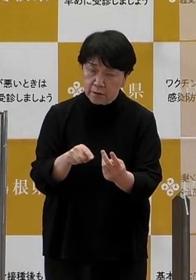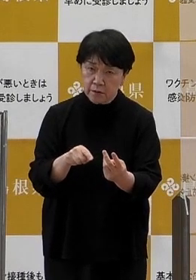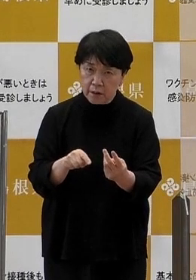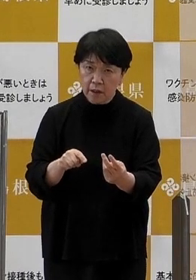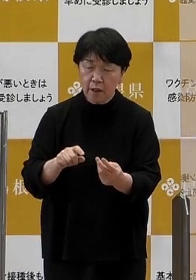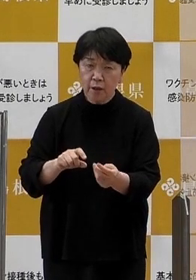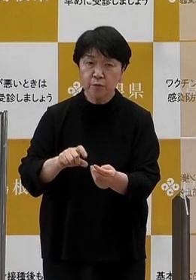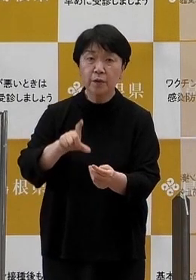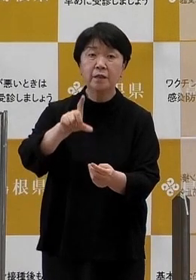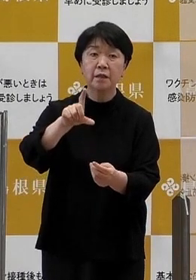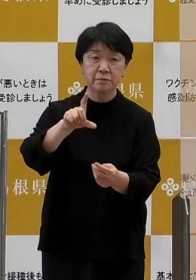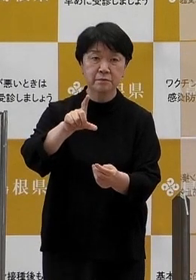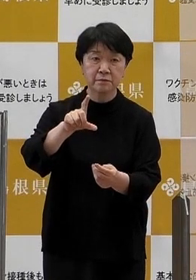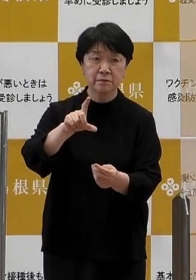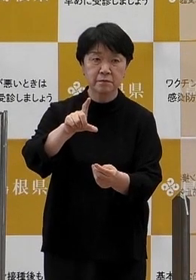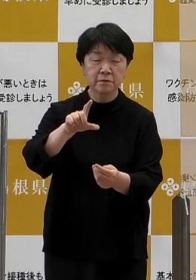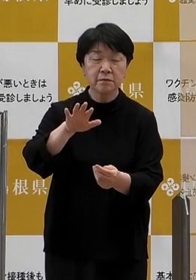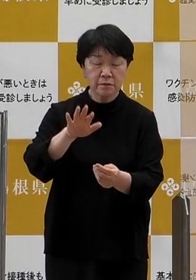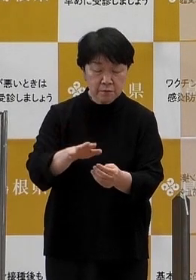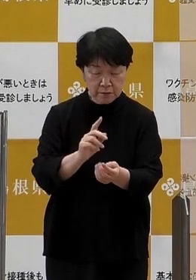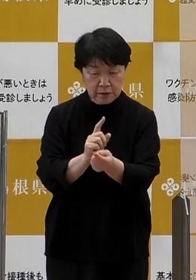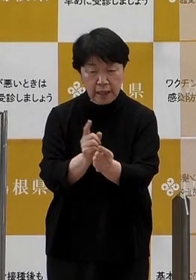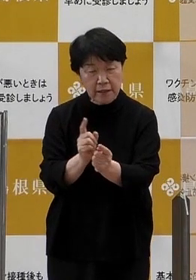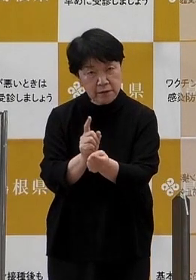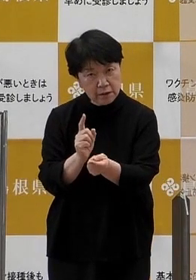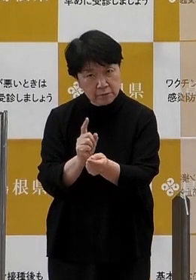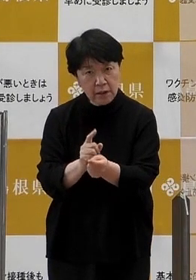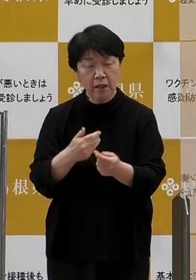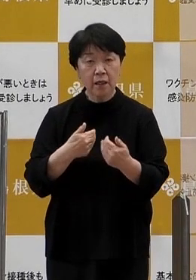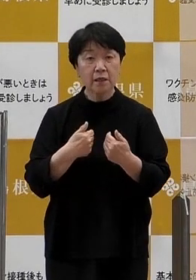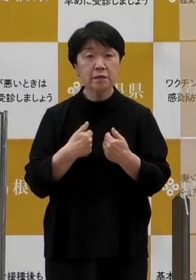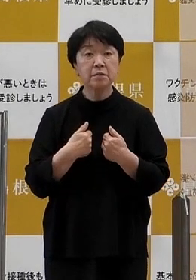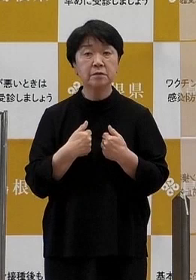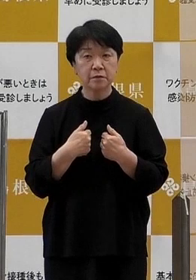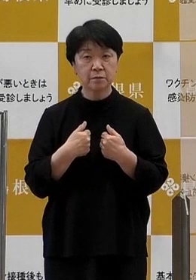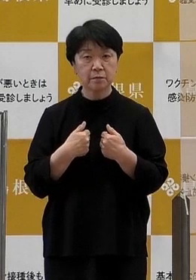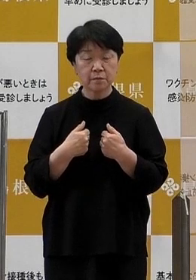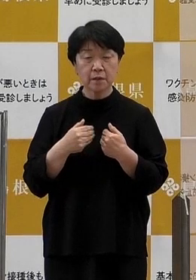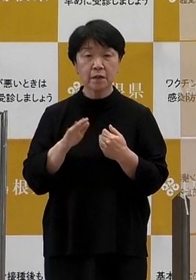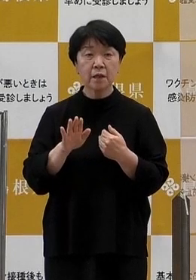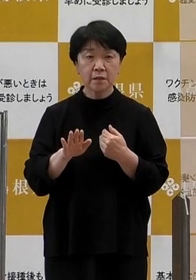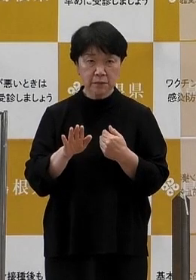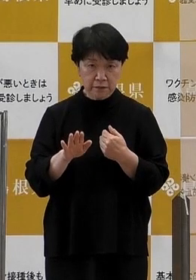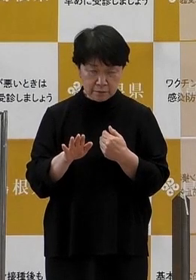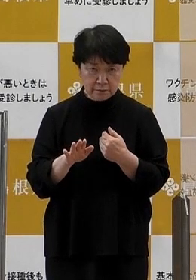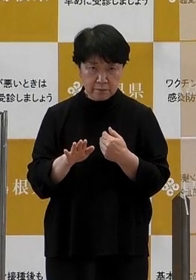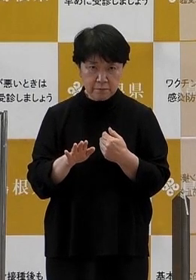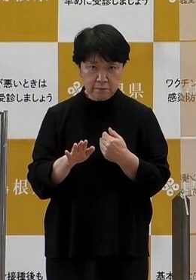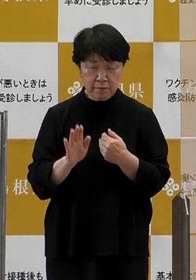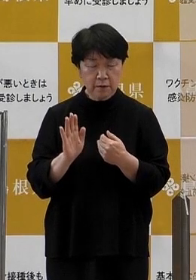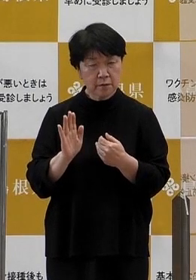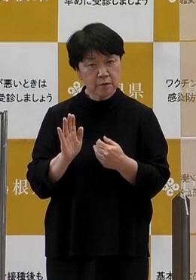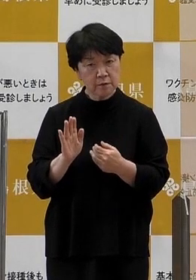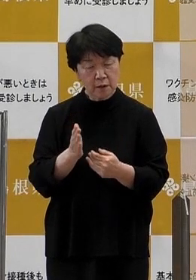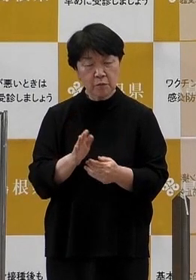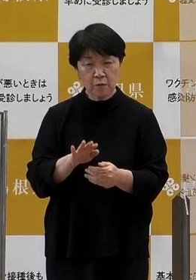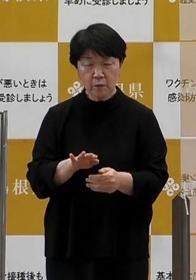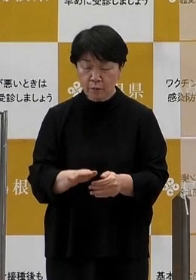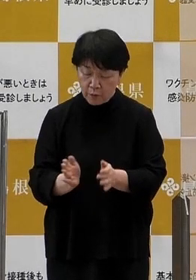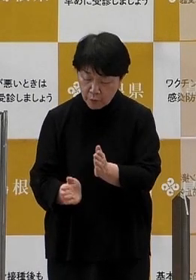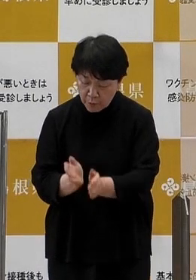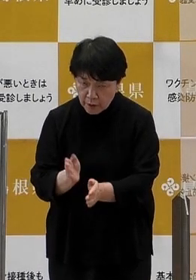ういったところに対する対策が必要でありますけれども、保育園というのは、基本的